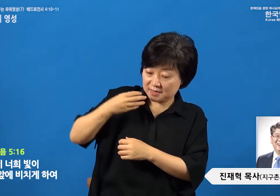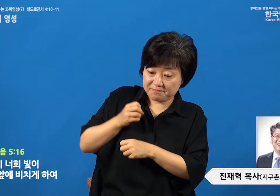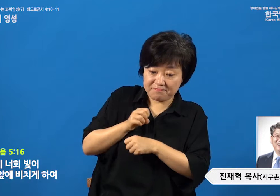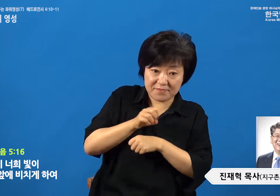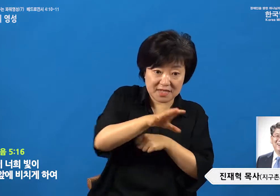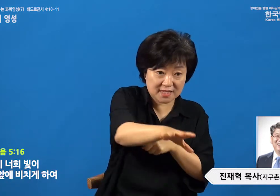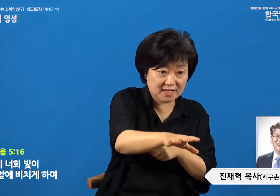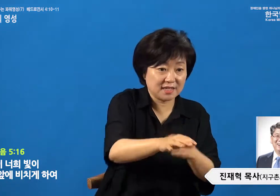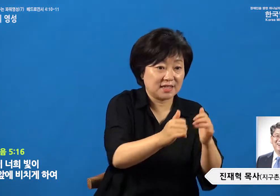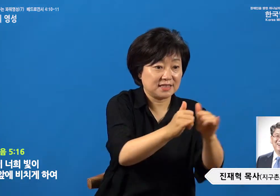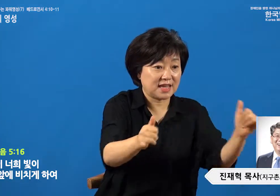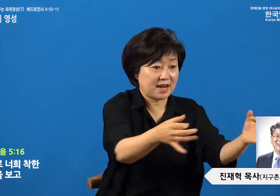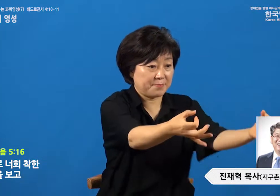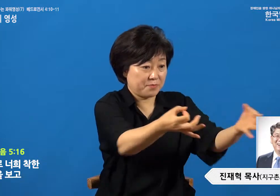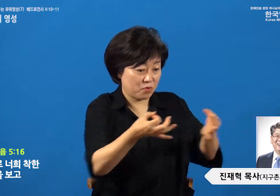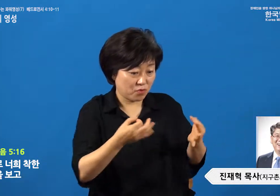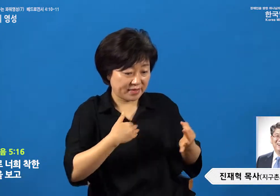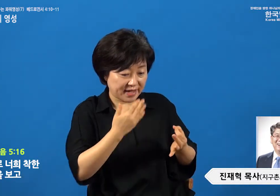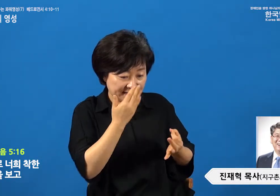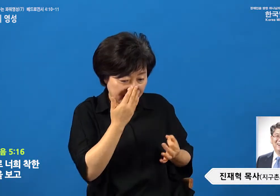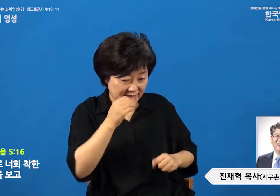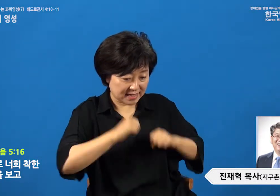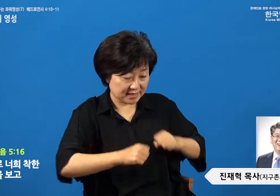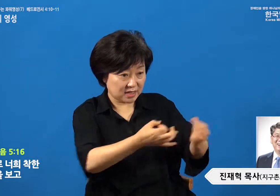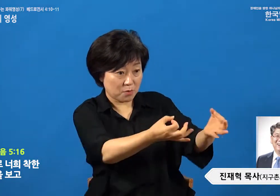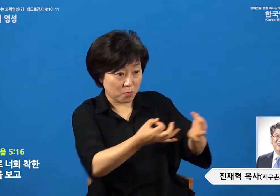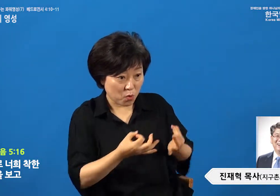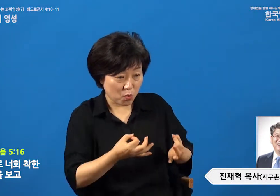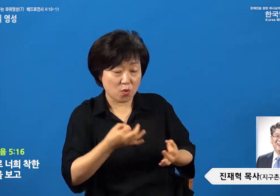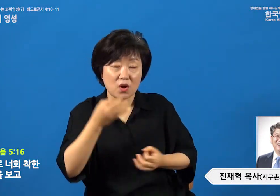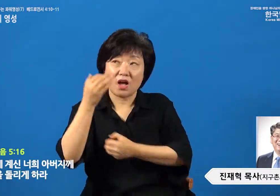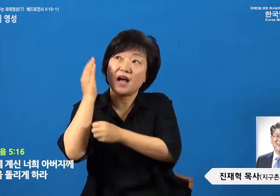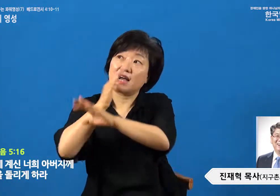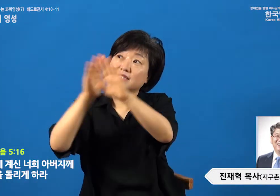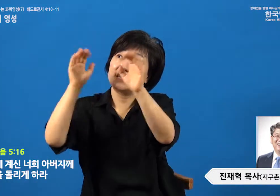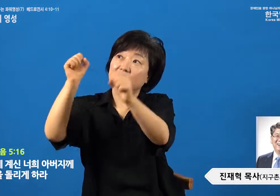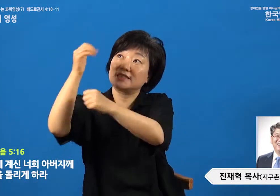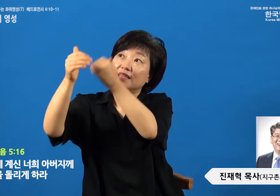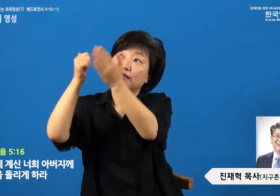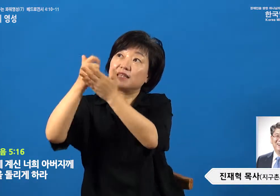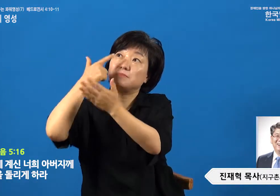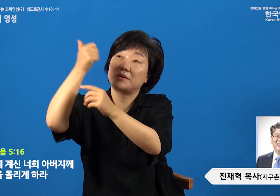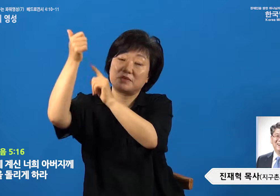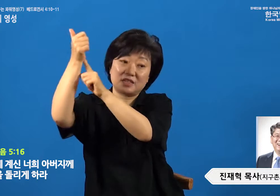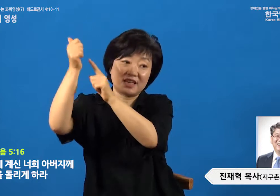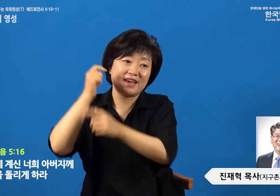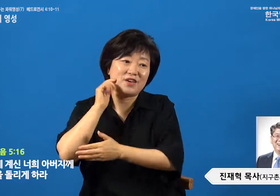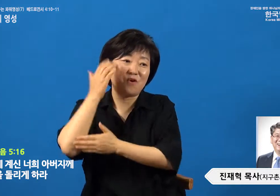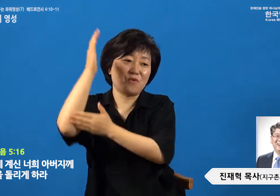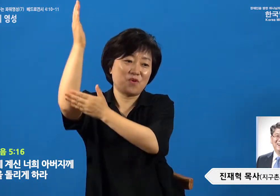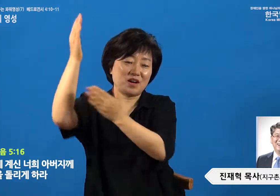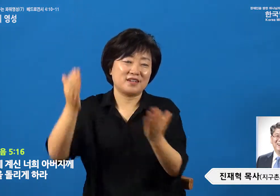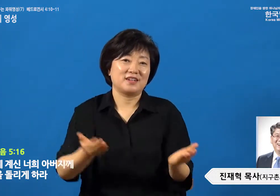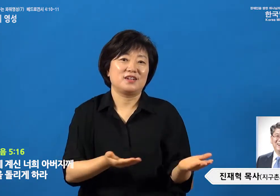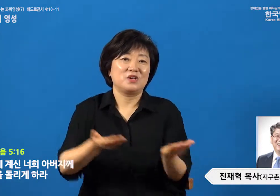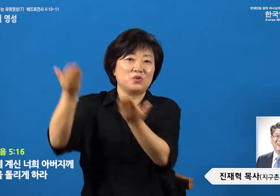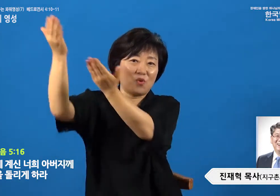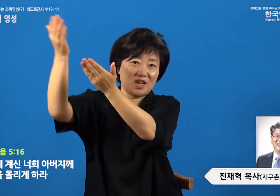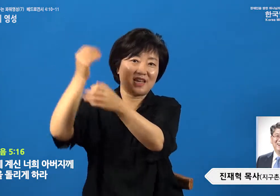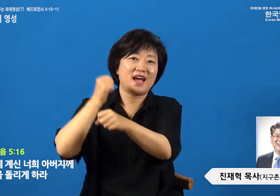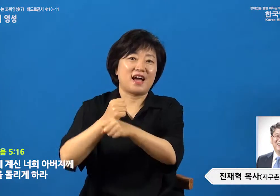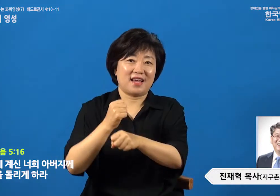하여 그들로 너희 착한 행실을 보고 하늘에 계신 너희 아버지께 영광을 돌리게